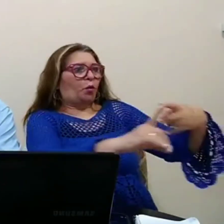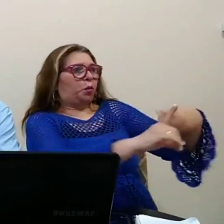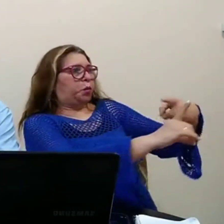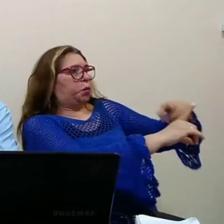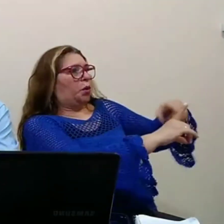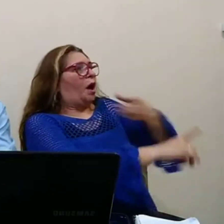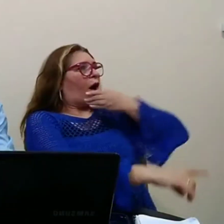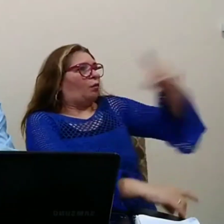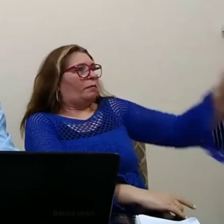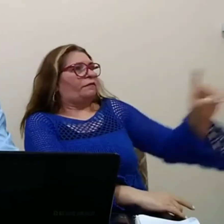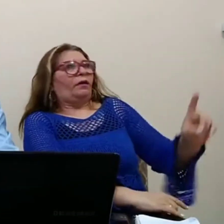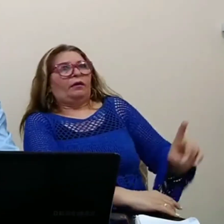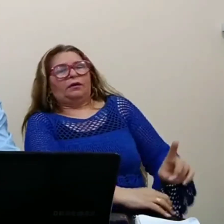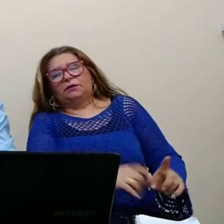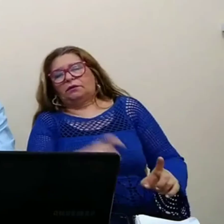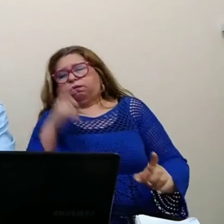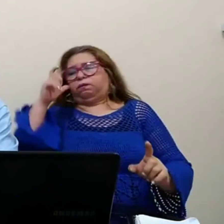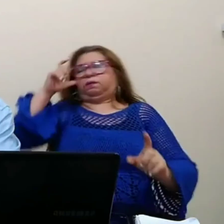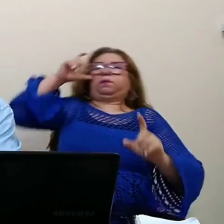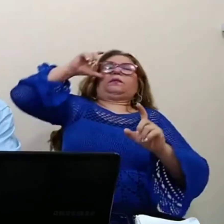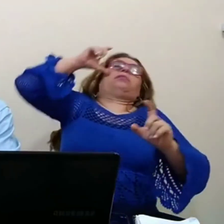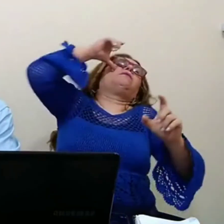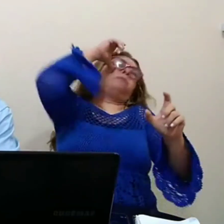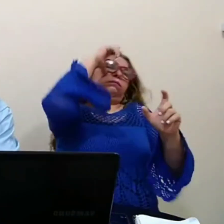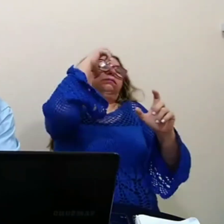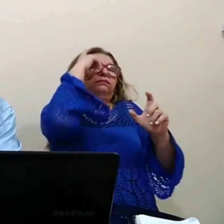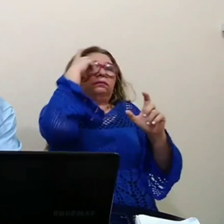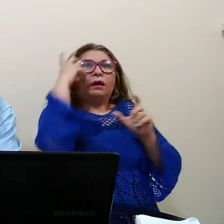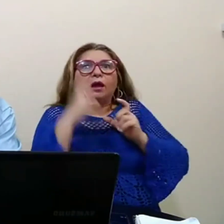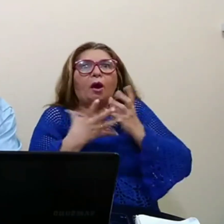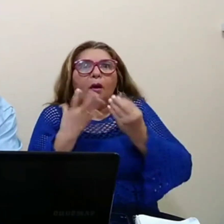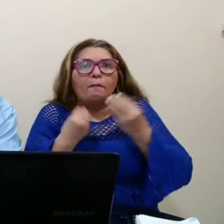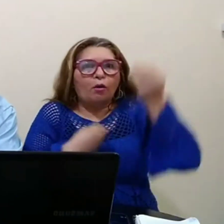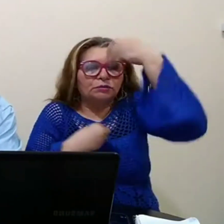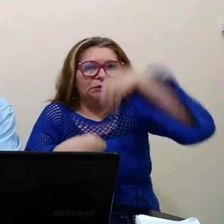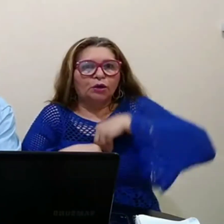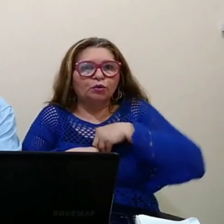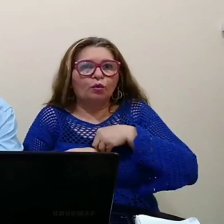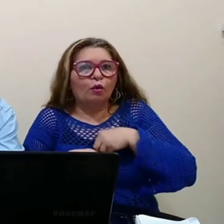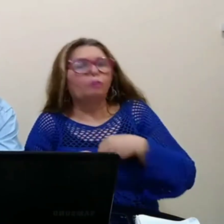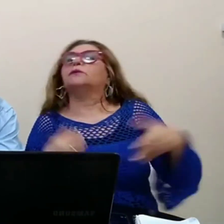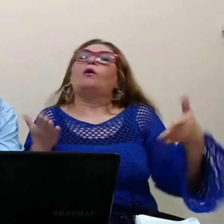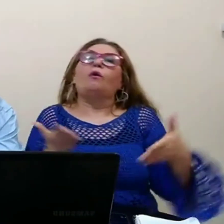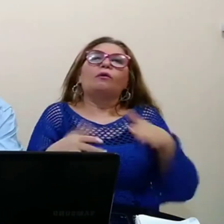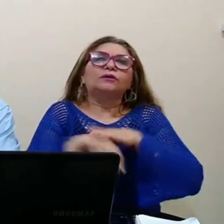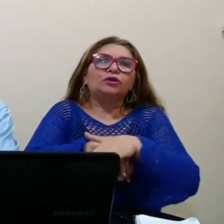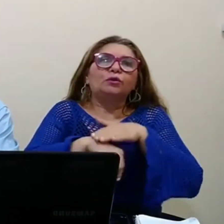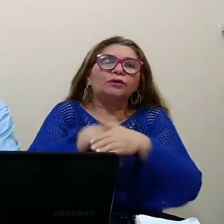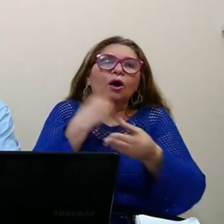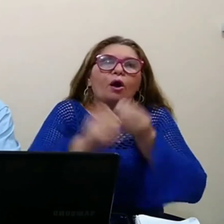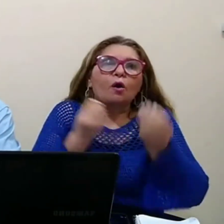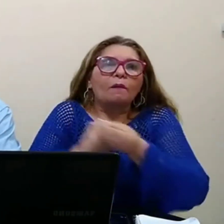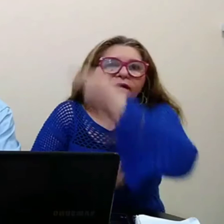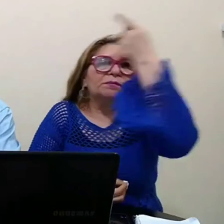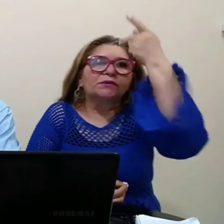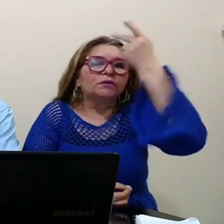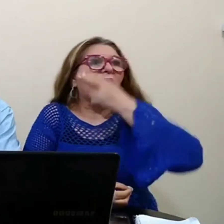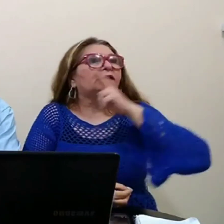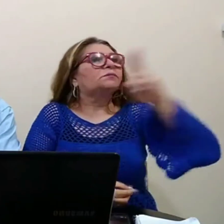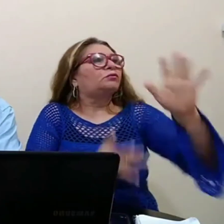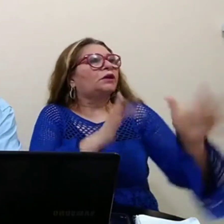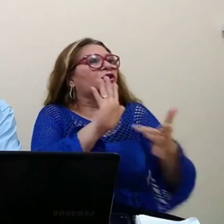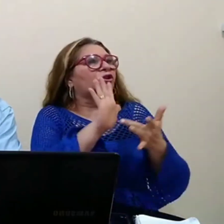homem possesso de espírito imundo. Então, hoje à noite, como as pessoas reagem a Jesus?